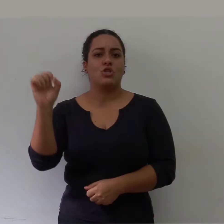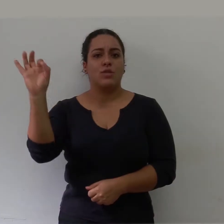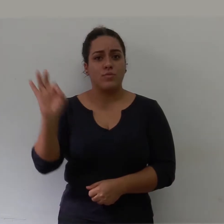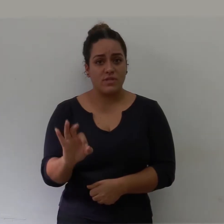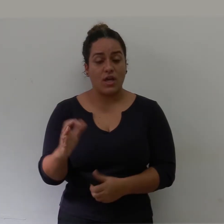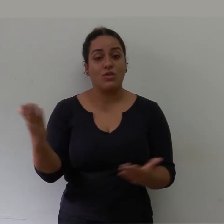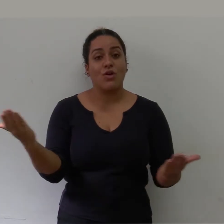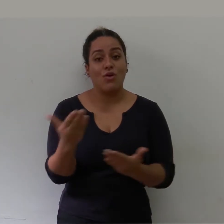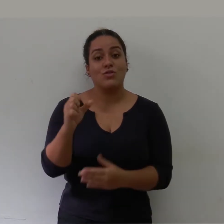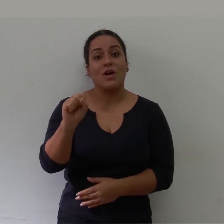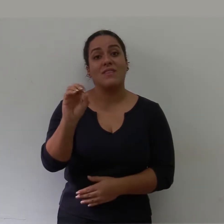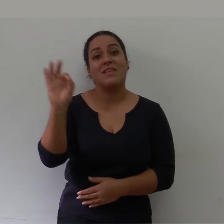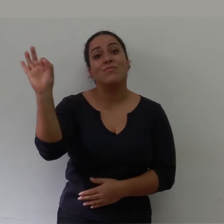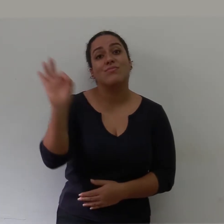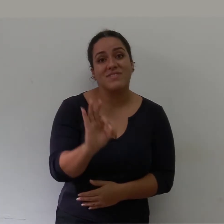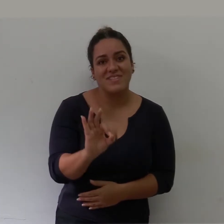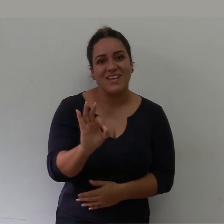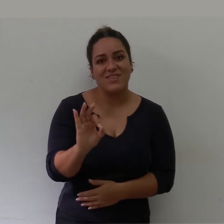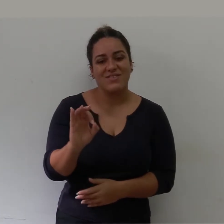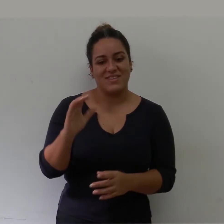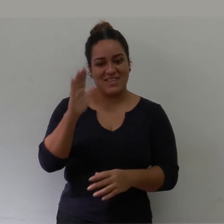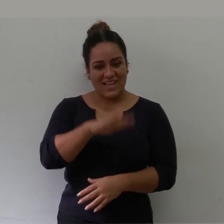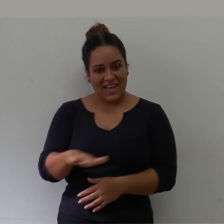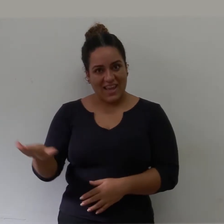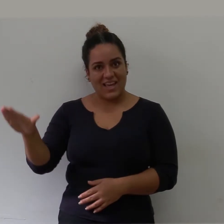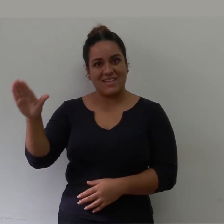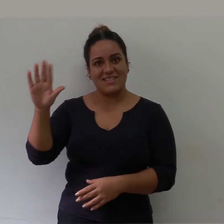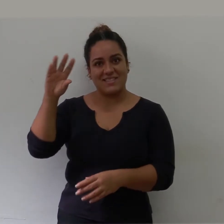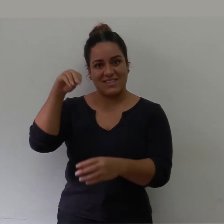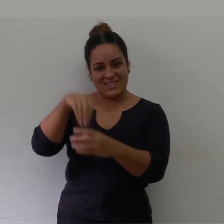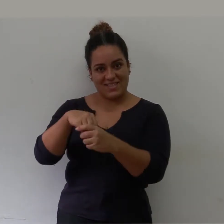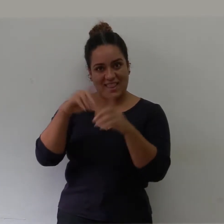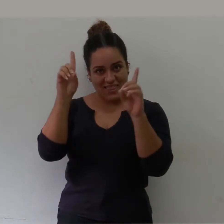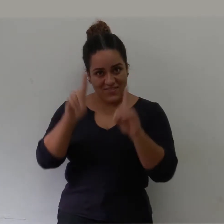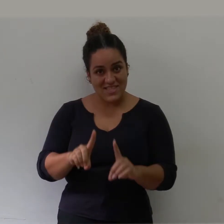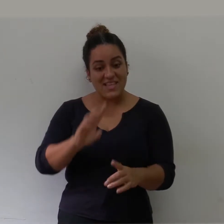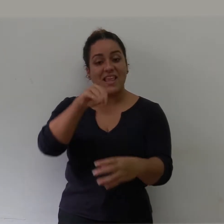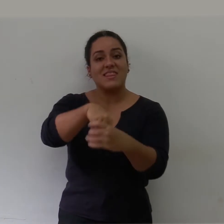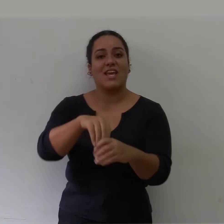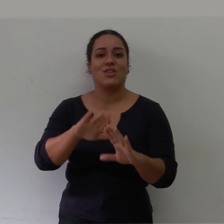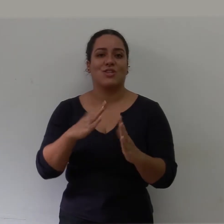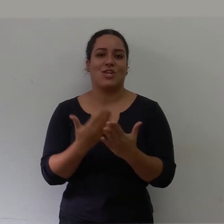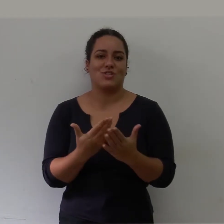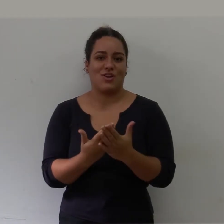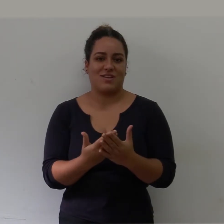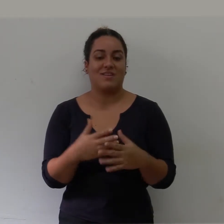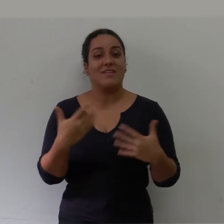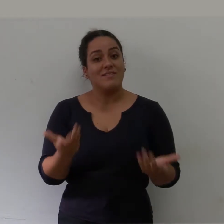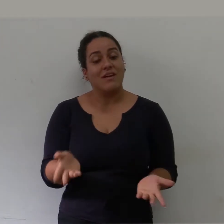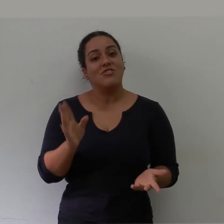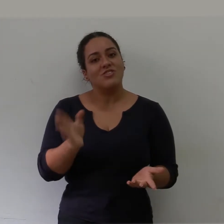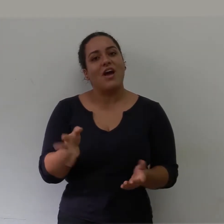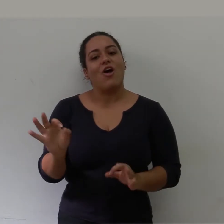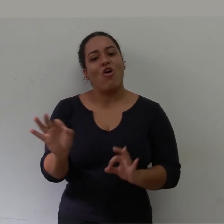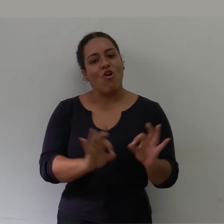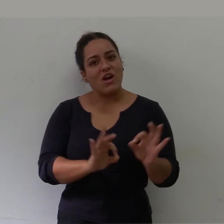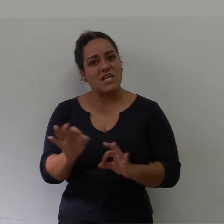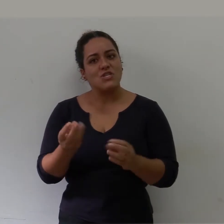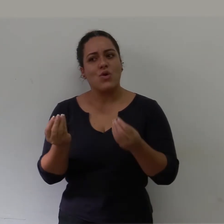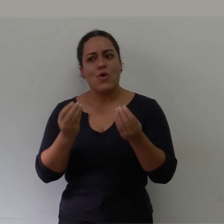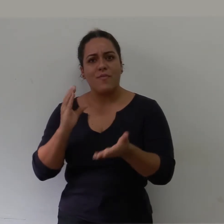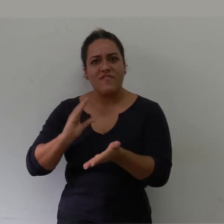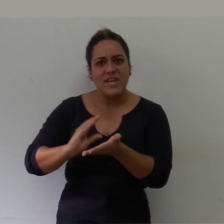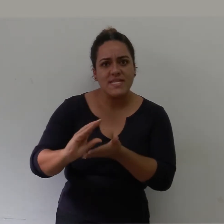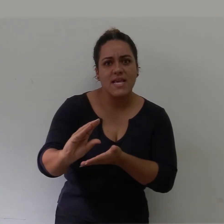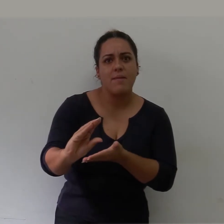temos 80% das crianças com deficiência nas escolas, nas classes comuns, né? Se organizou, né,